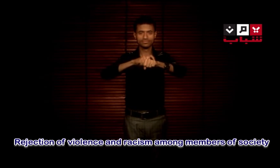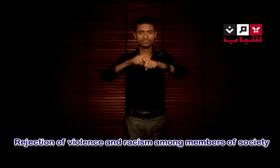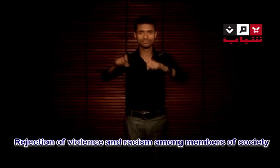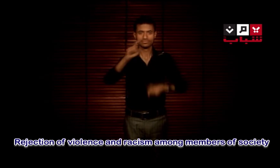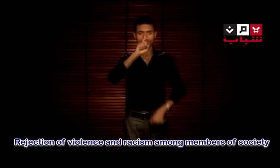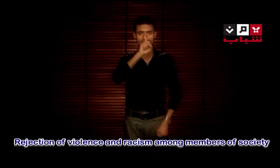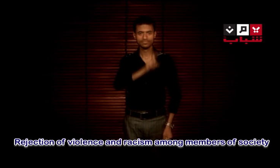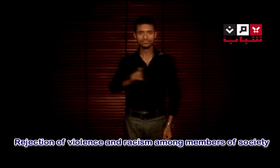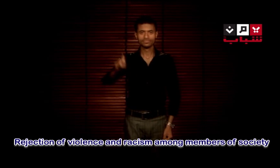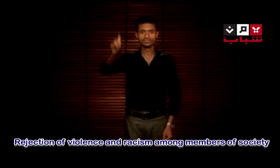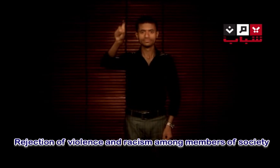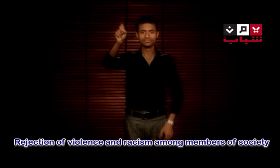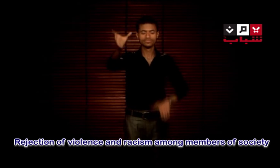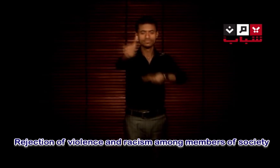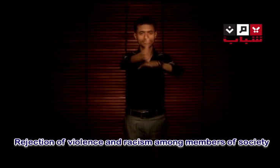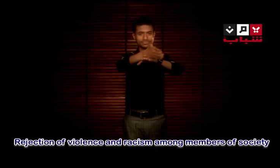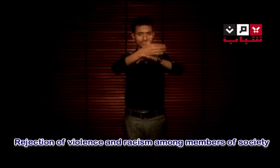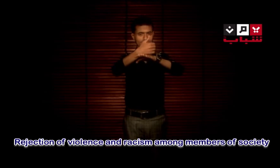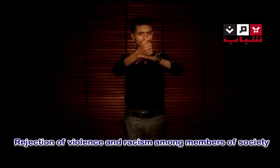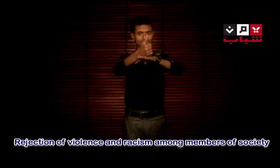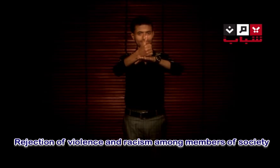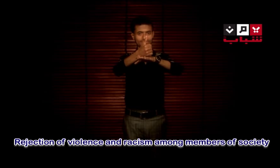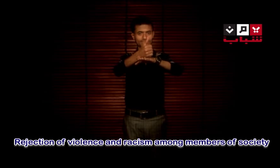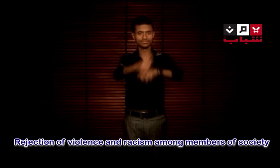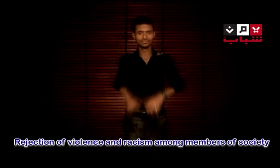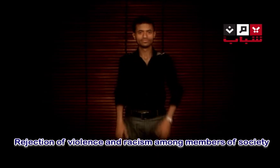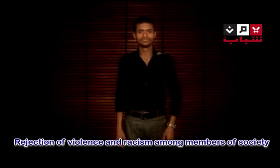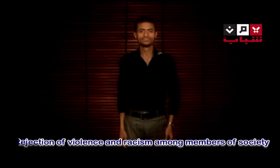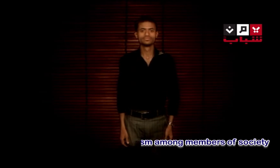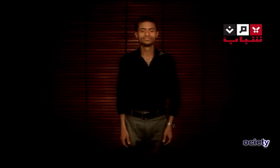مناهضة العنف والعنصرية بين أفراد المجتمع.